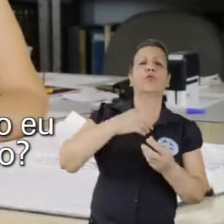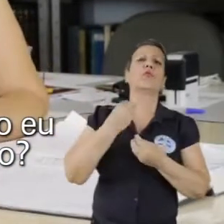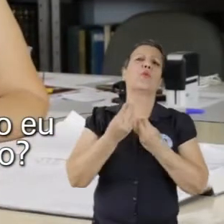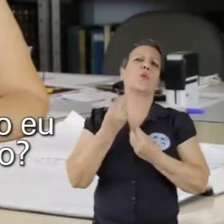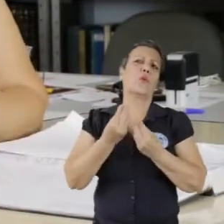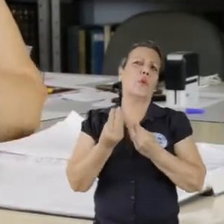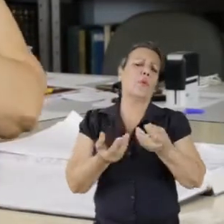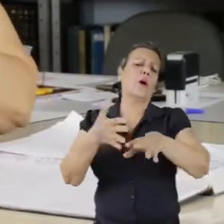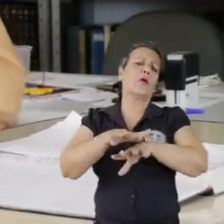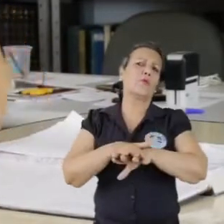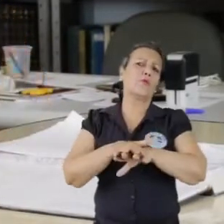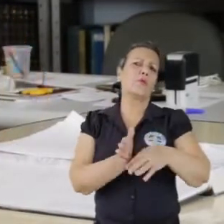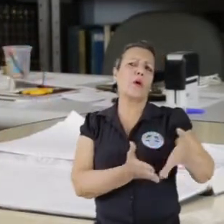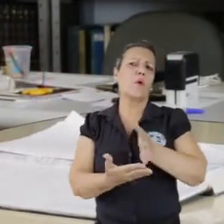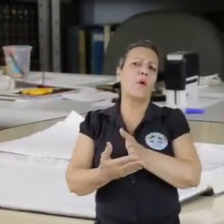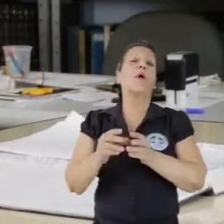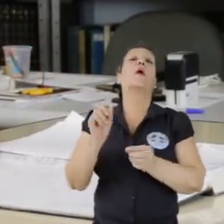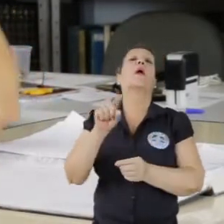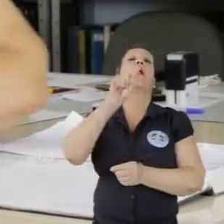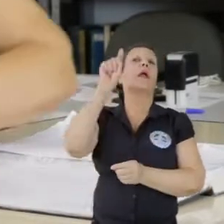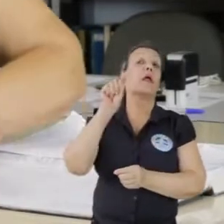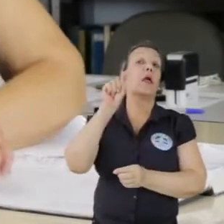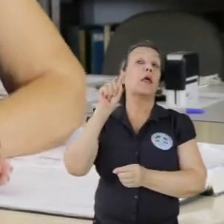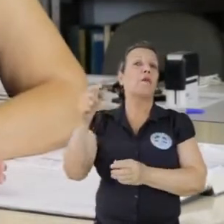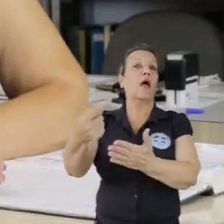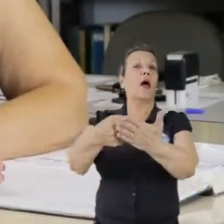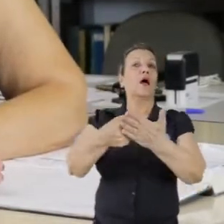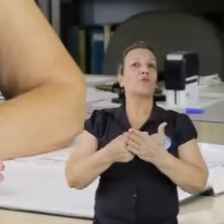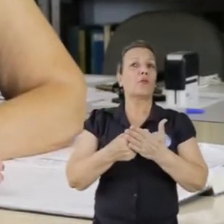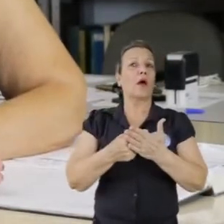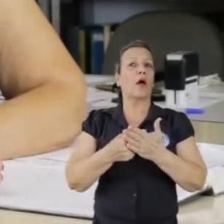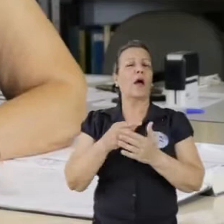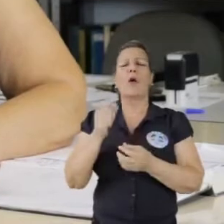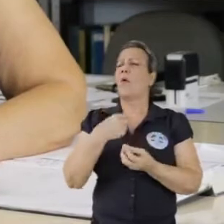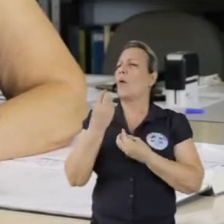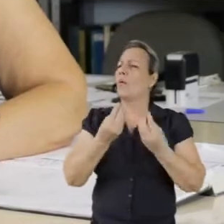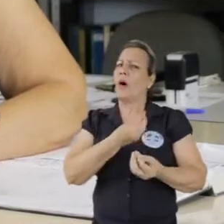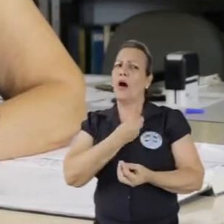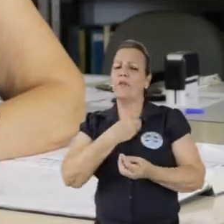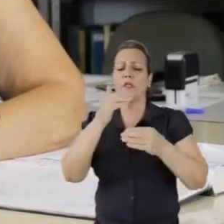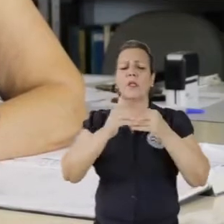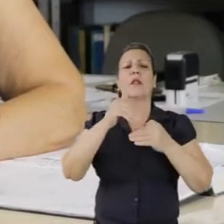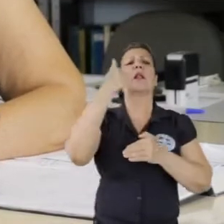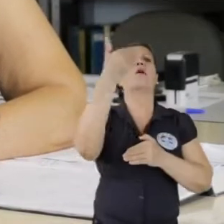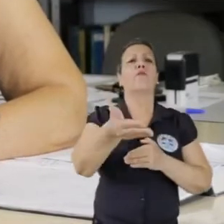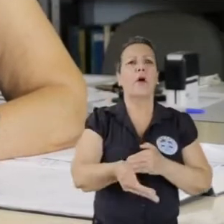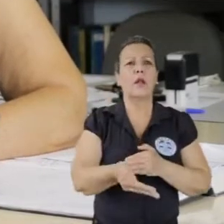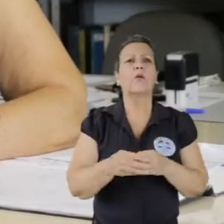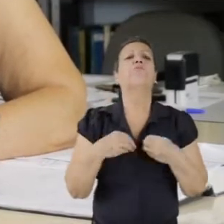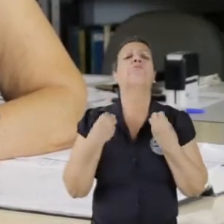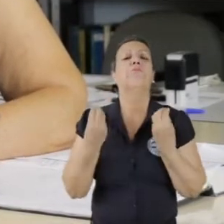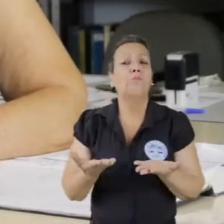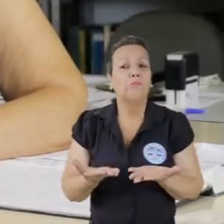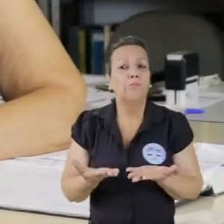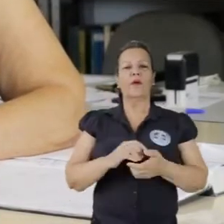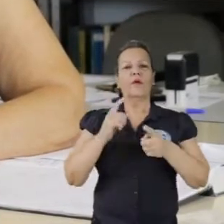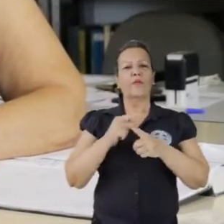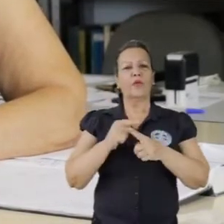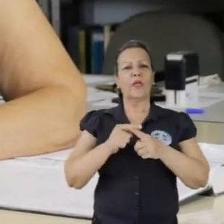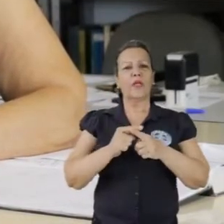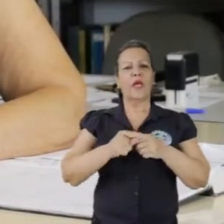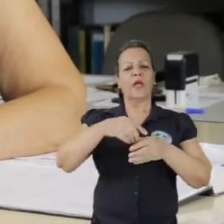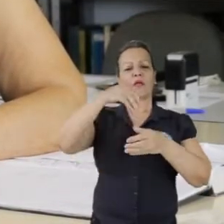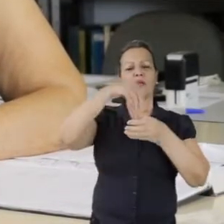no mundo? Como é que vai ser a inclusão dele? Quem vai me ajudar? Né? Como vai ser a vida dele lá fora?